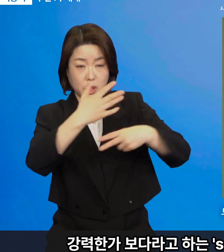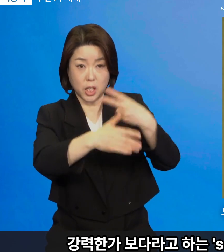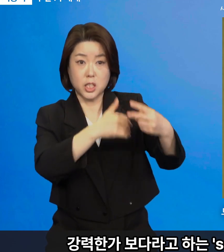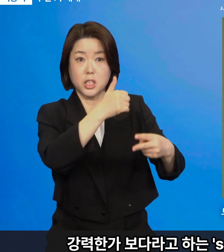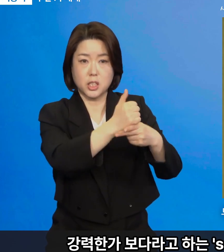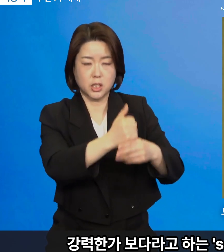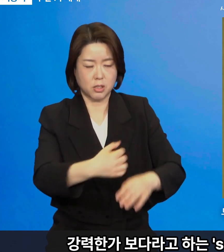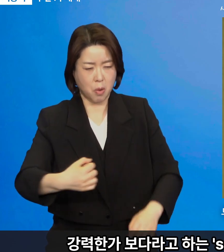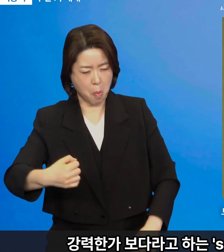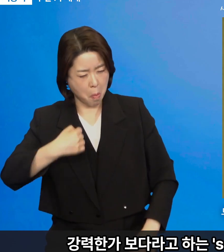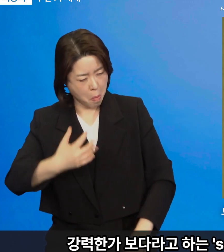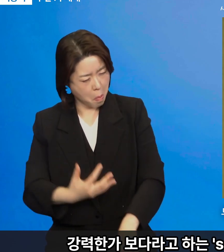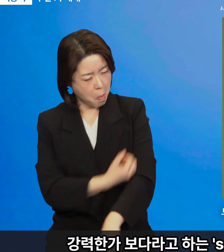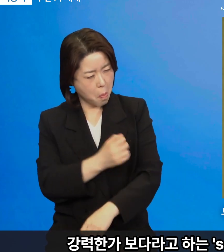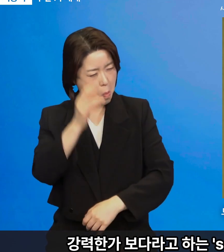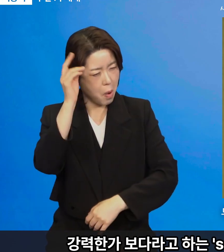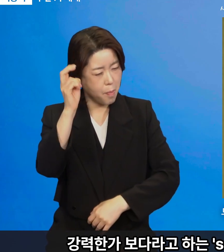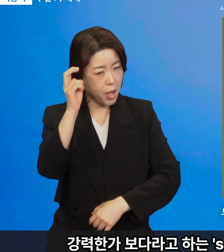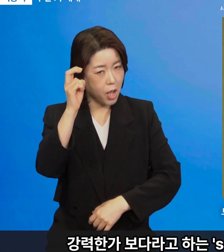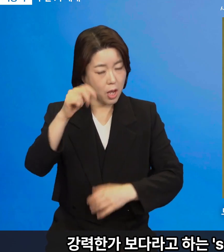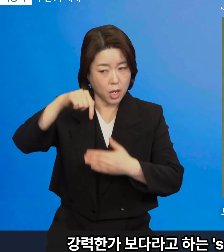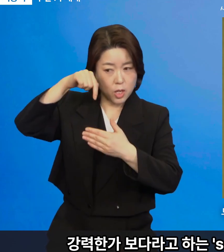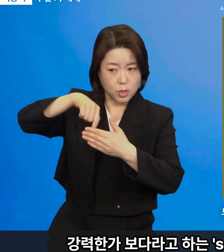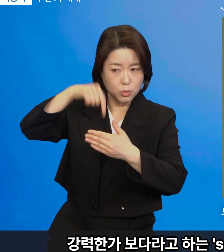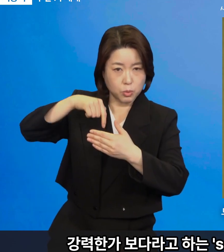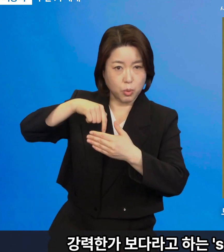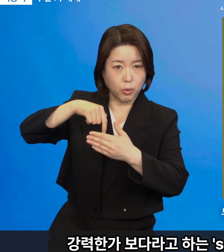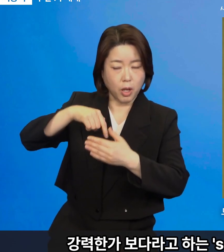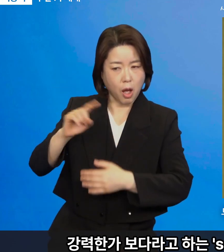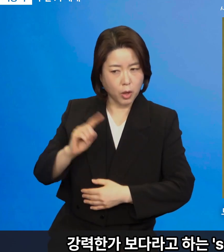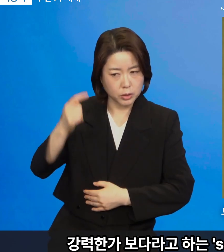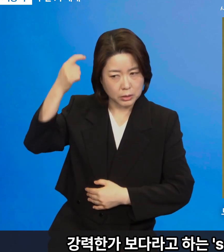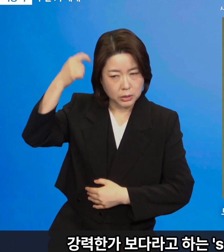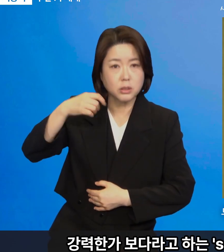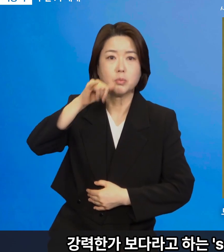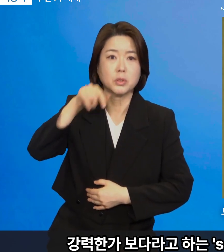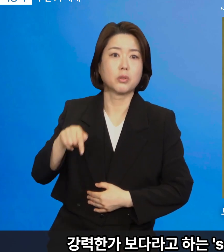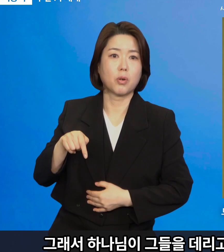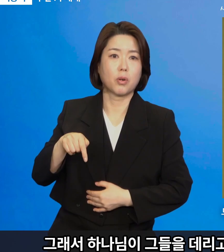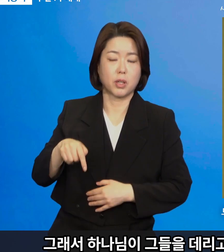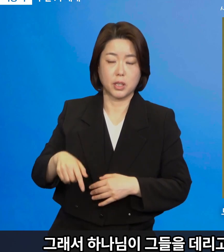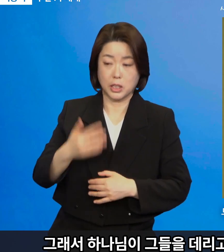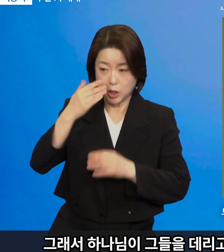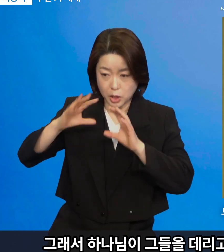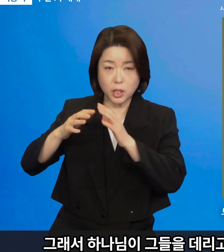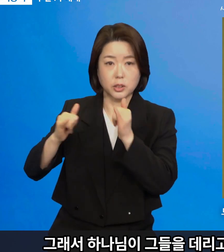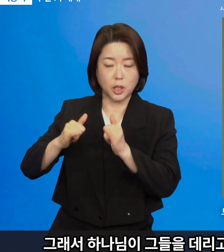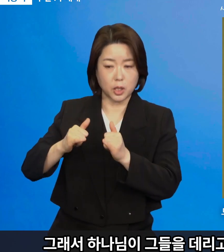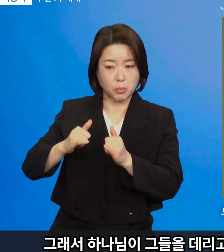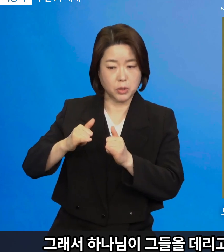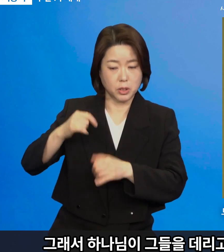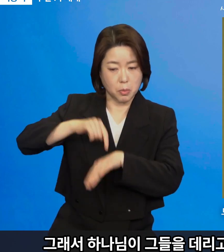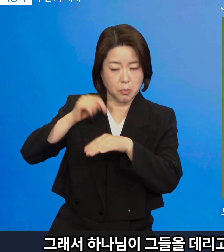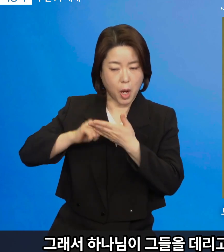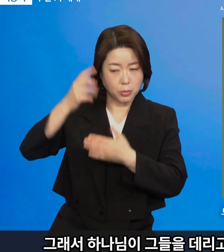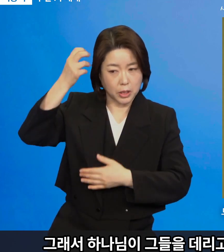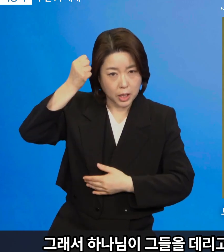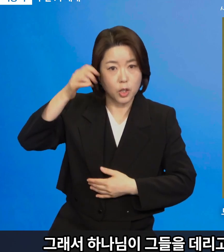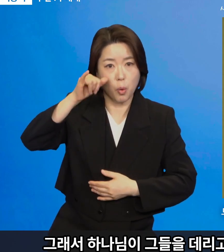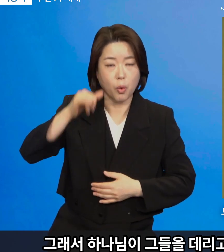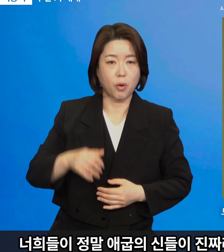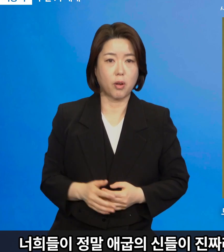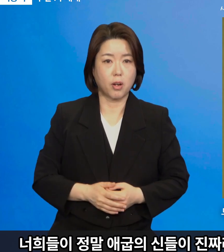신이 강력한가 보다라고 하는 something을 느낀 것이죠. 그래서 하나님이 그들을 데리고 나올 때 교육을 시키는